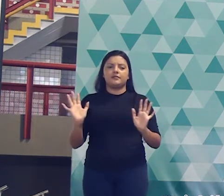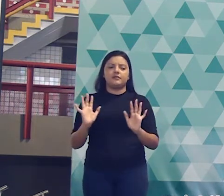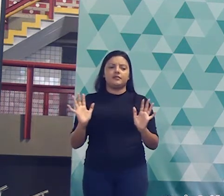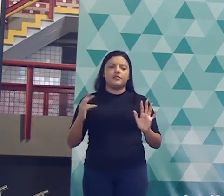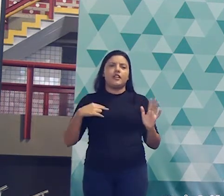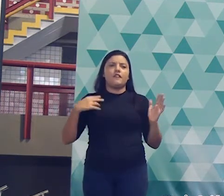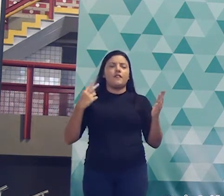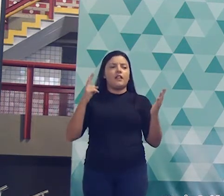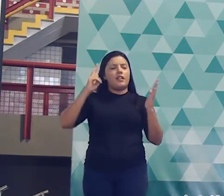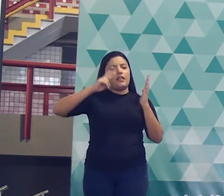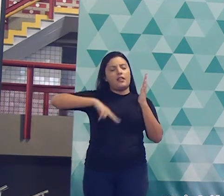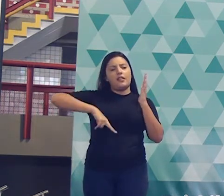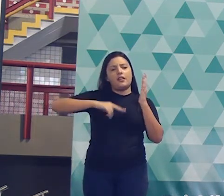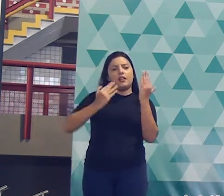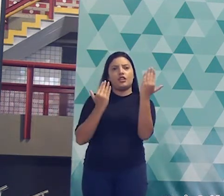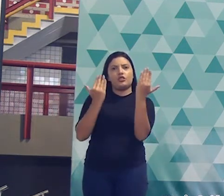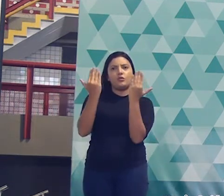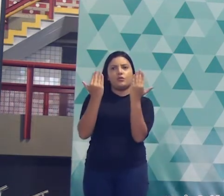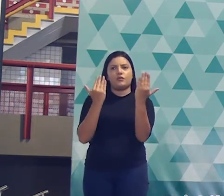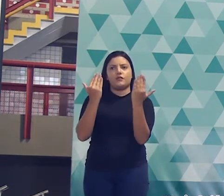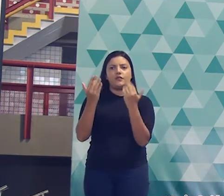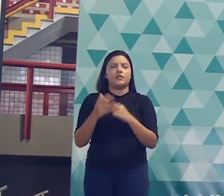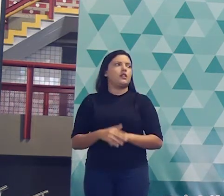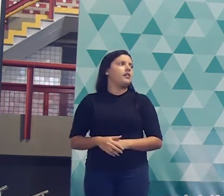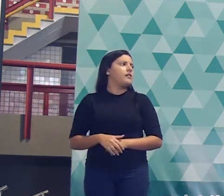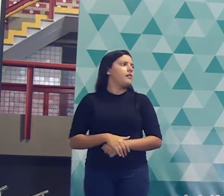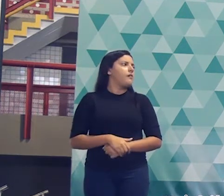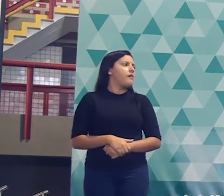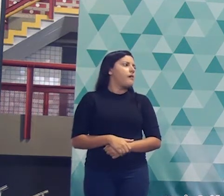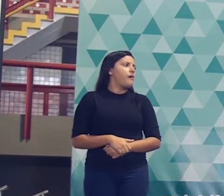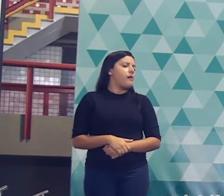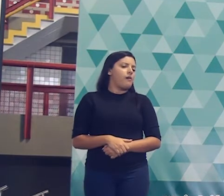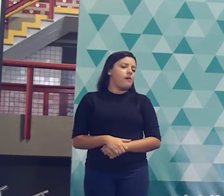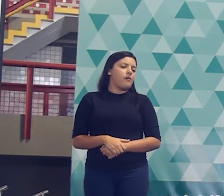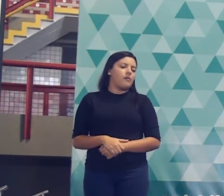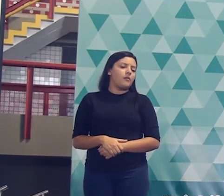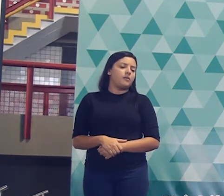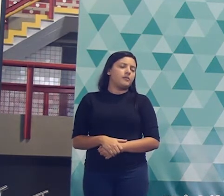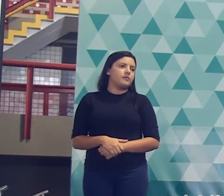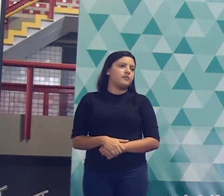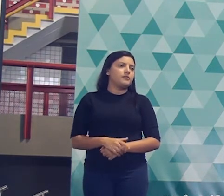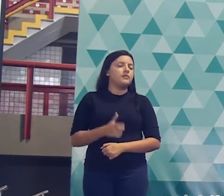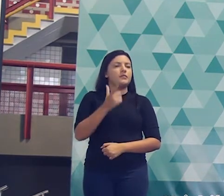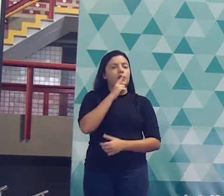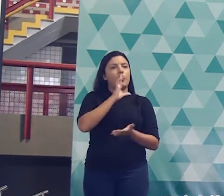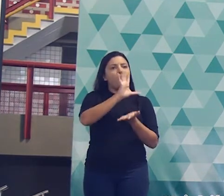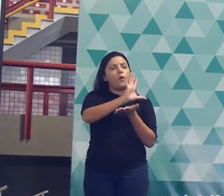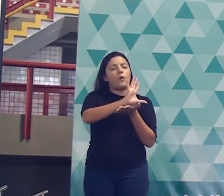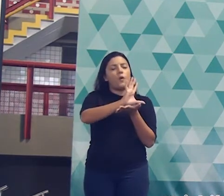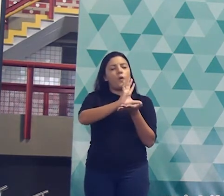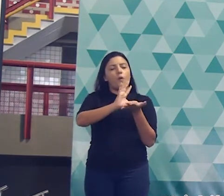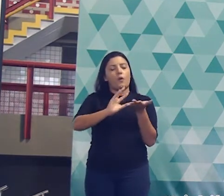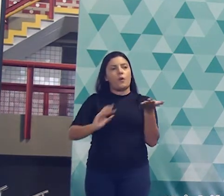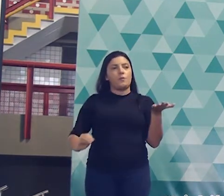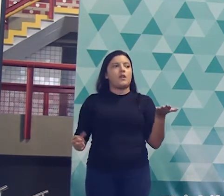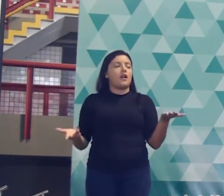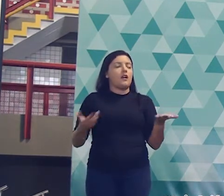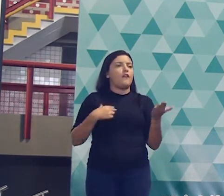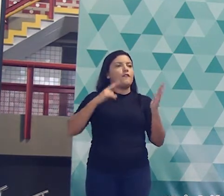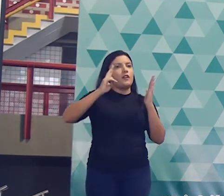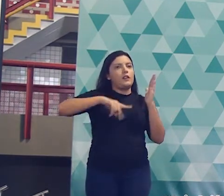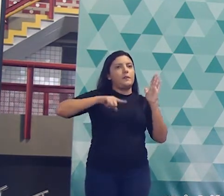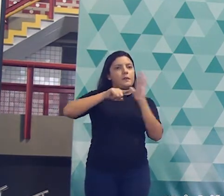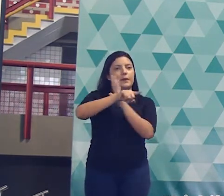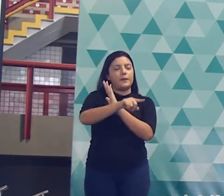essa dúvida aqui que deixaram para a gente dar uma quebradinha, para a galera poder... Deixa eu voltar aqui. Quem quiser copiar, dá uma copiada enquanto eu leio só essa pergunta.